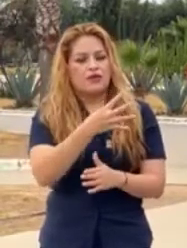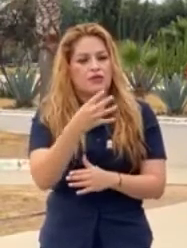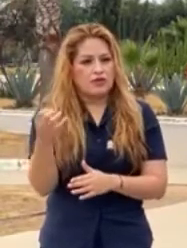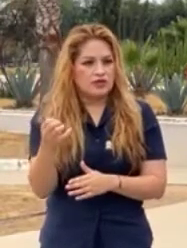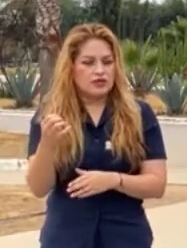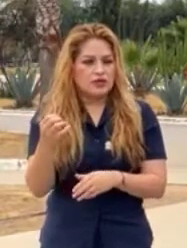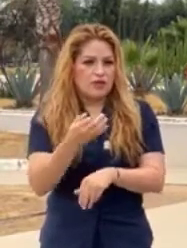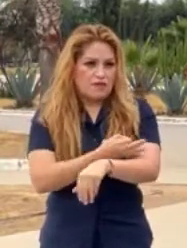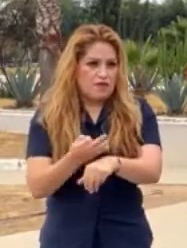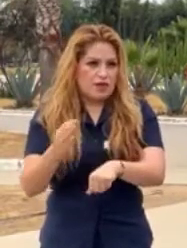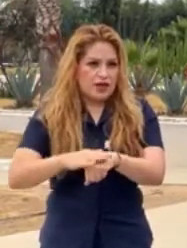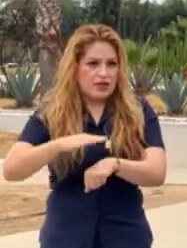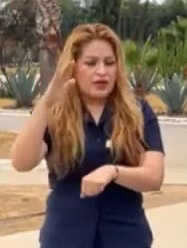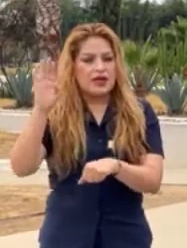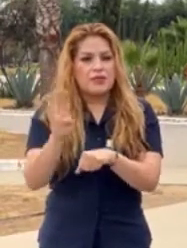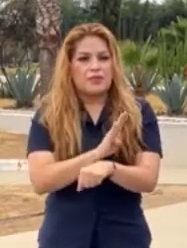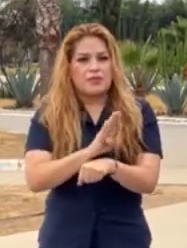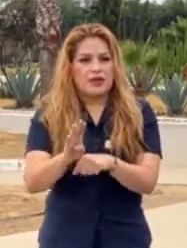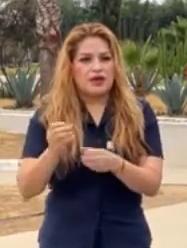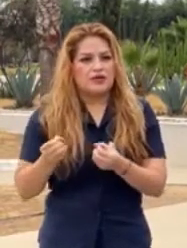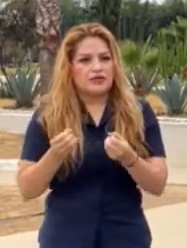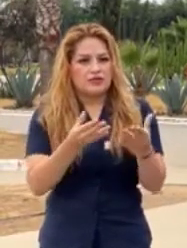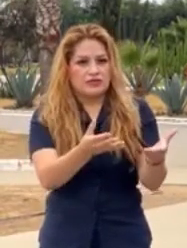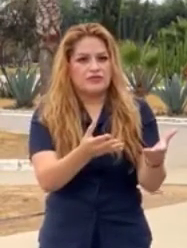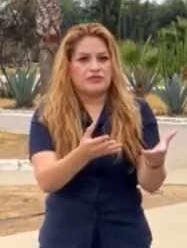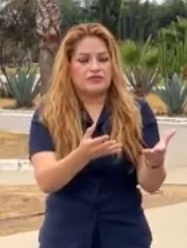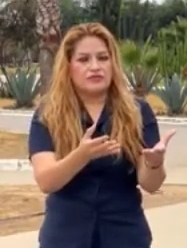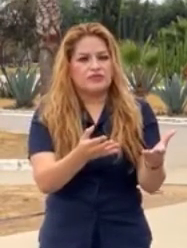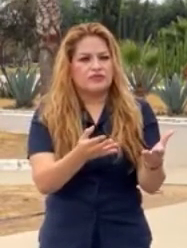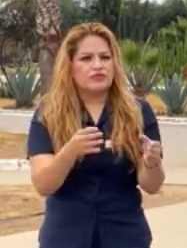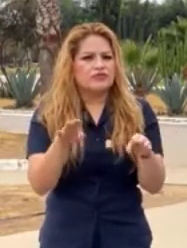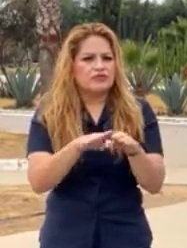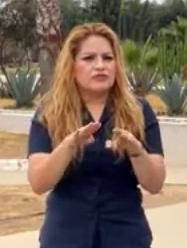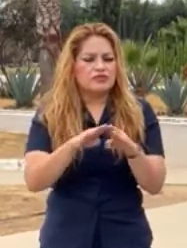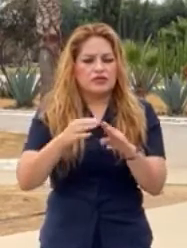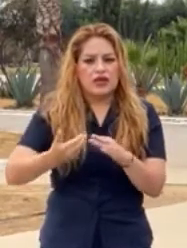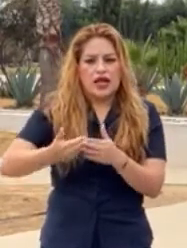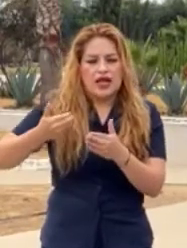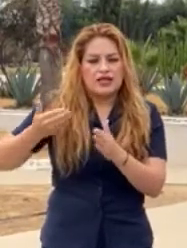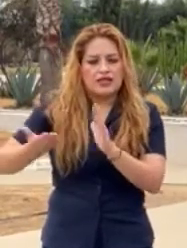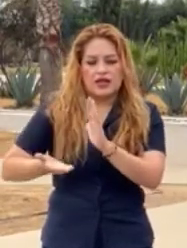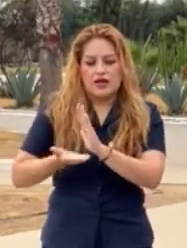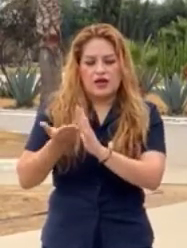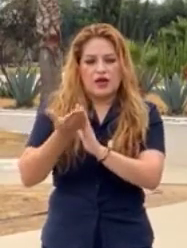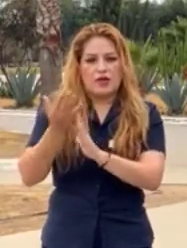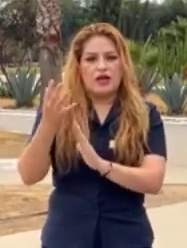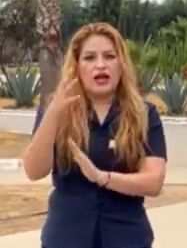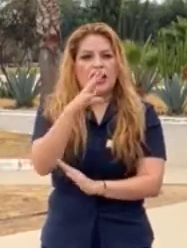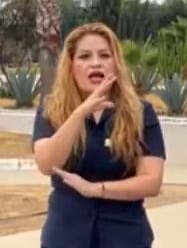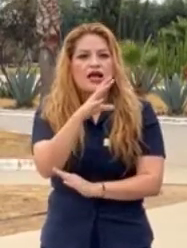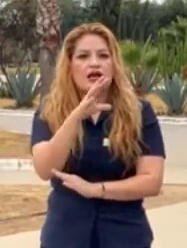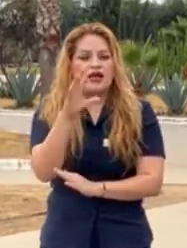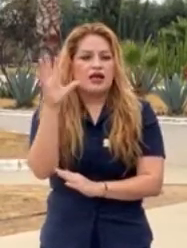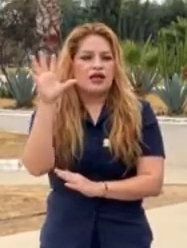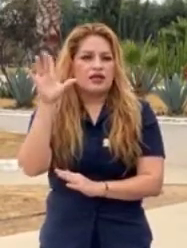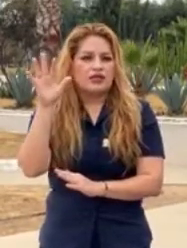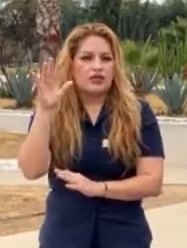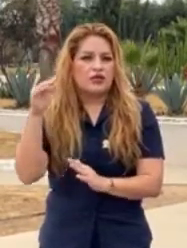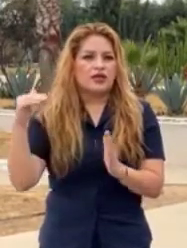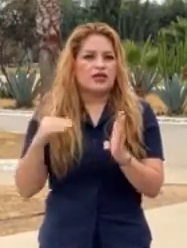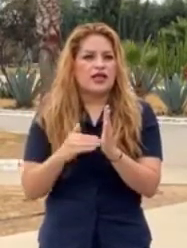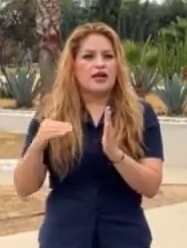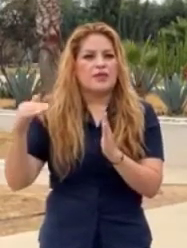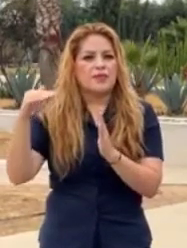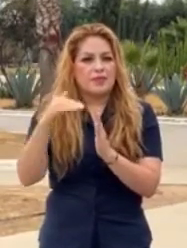con la obra en la que se invirtieron más de 50 millones del programa de mejoramiento urbano. ¿De qué